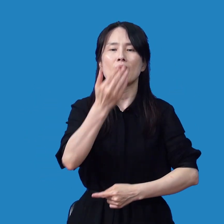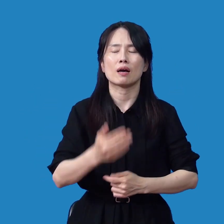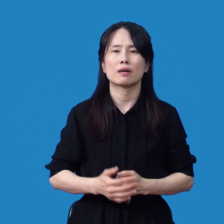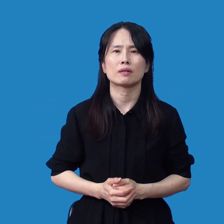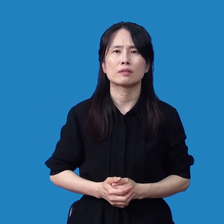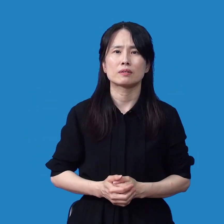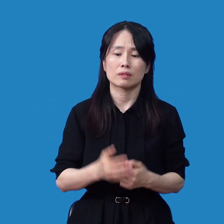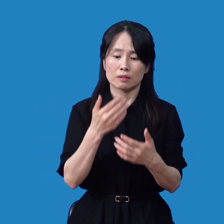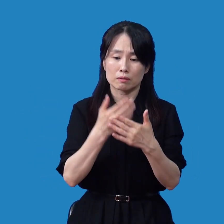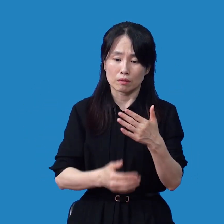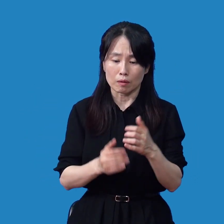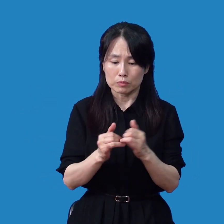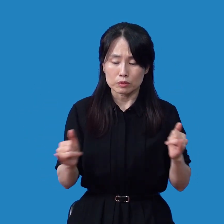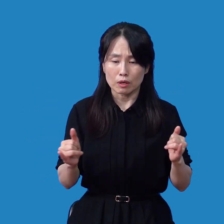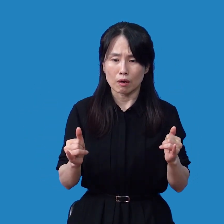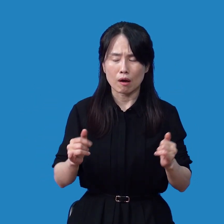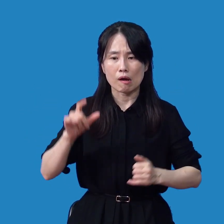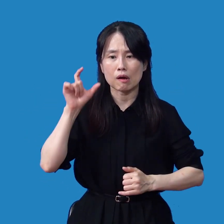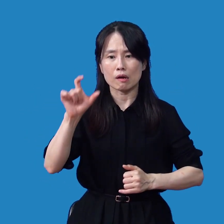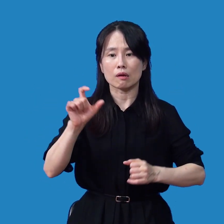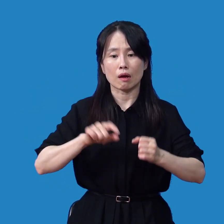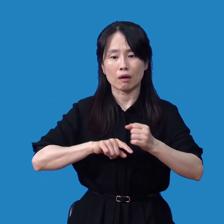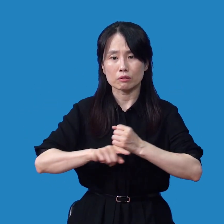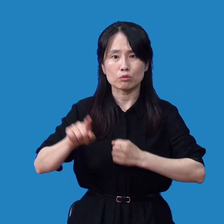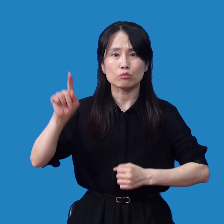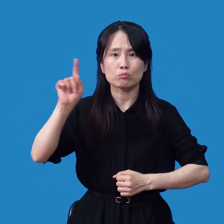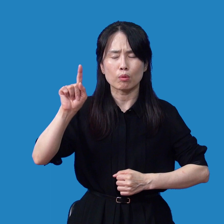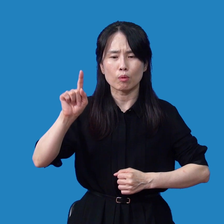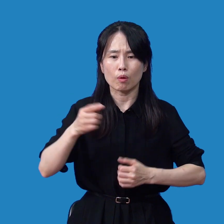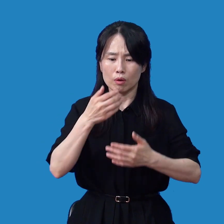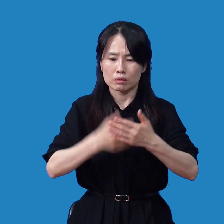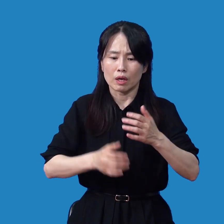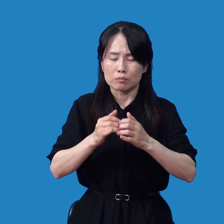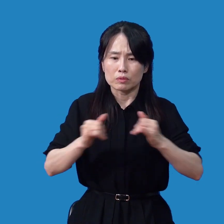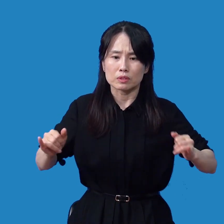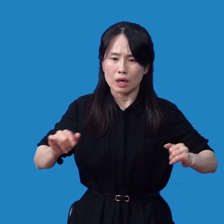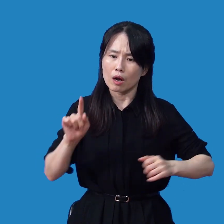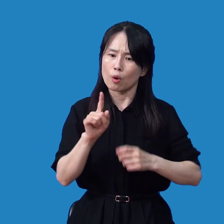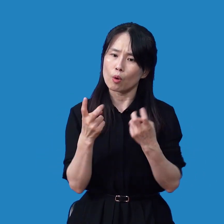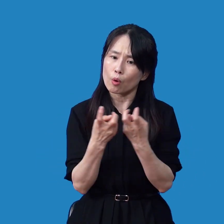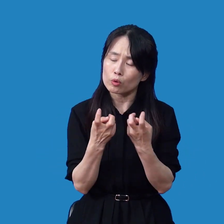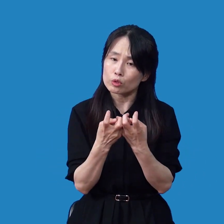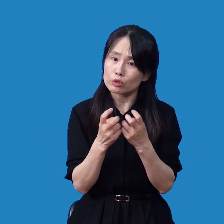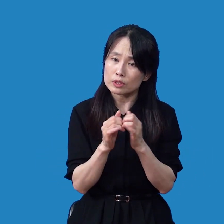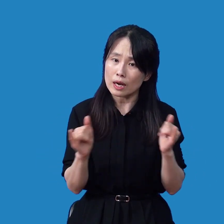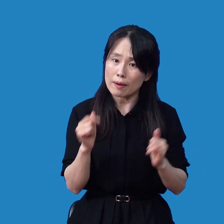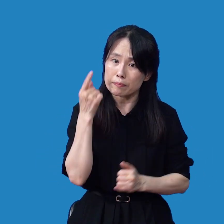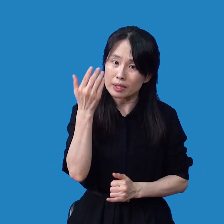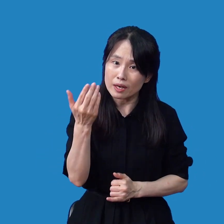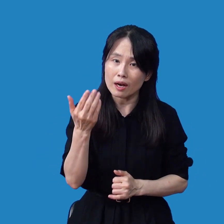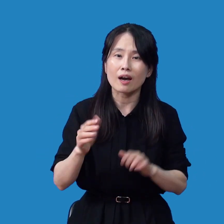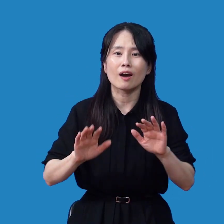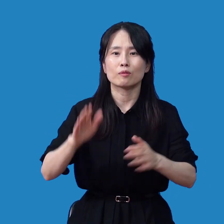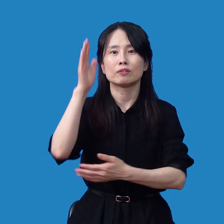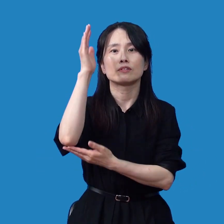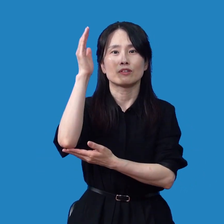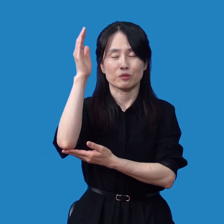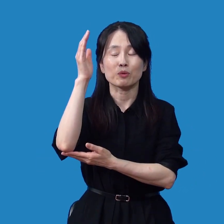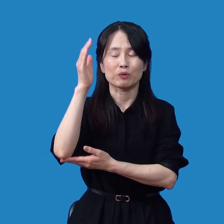남은 자가 어째서 강한가? 남은 자는 어떤 사람들인가? 그런 것을 오늘 좀 살펴보려고